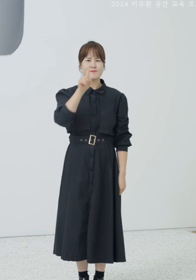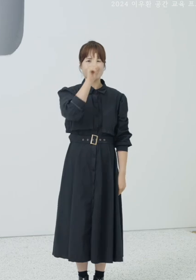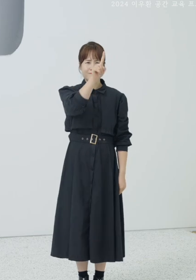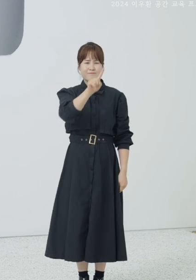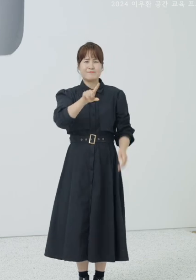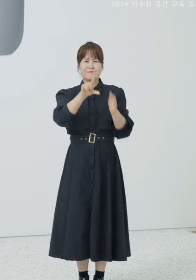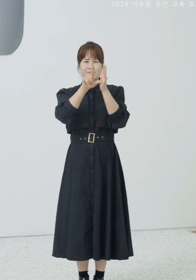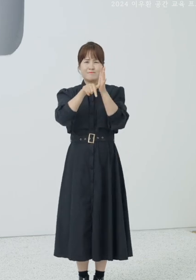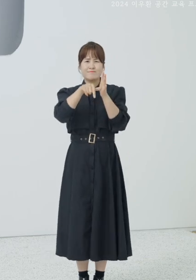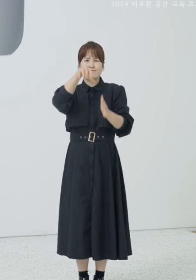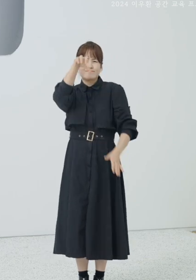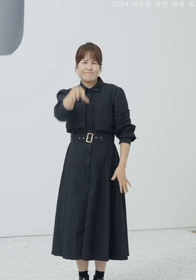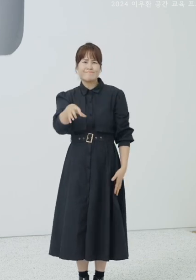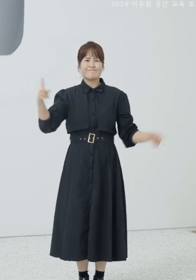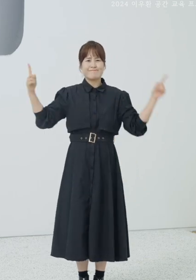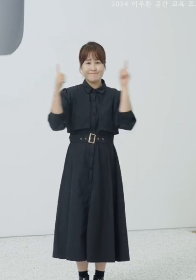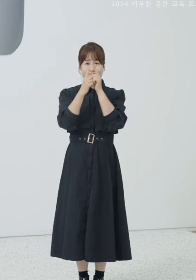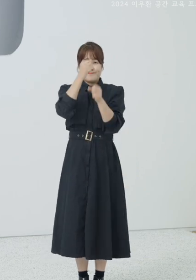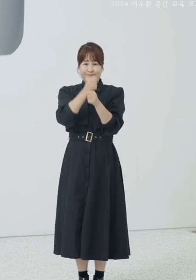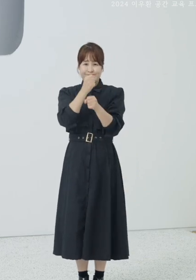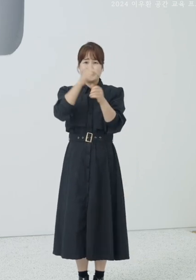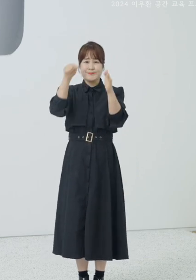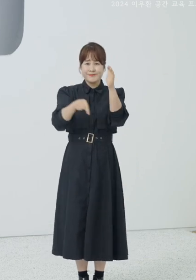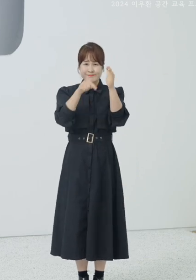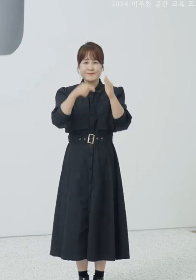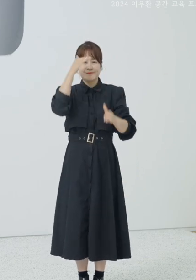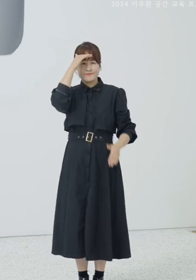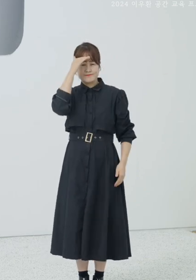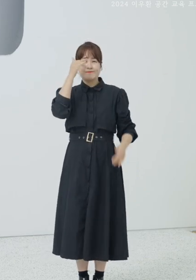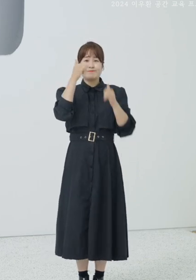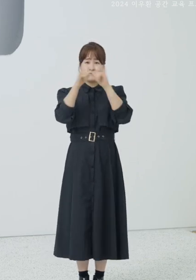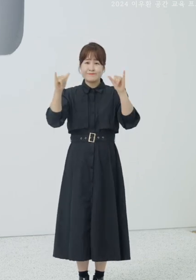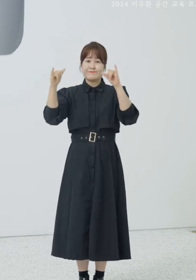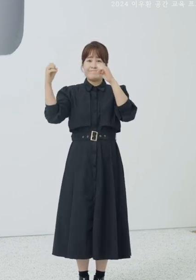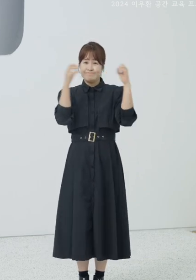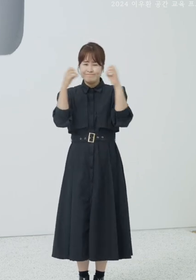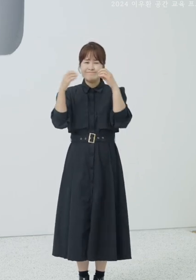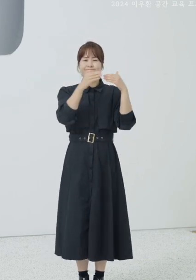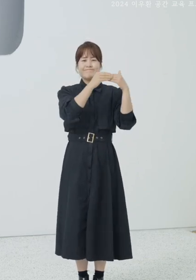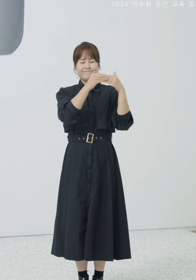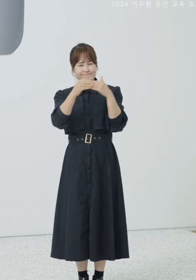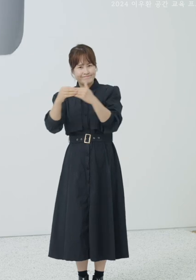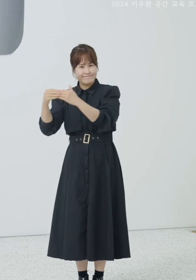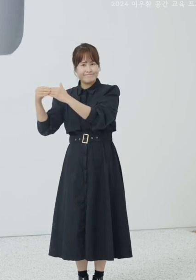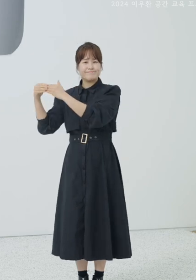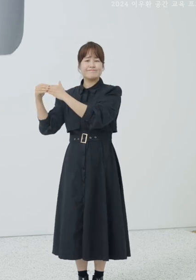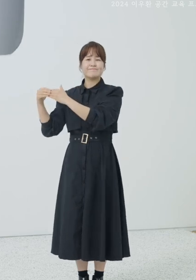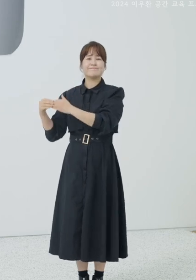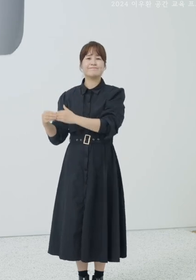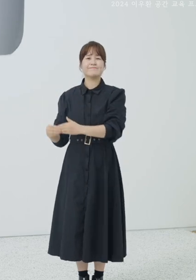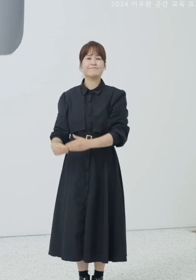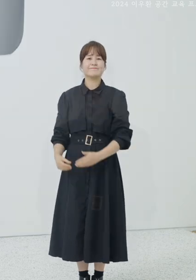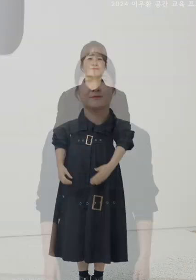하나의 시공간에서 만나 작품 속 관객과의 대화를 이끌어냅니다.